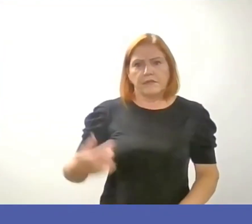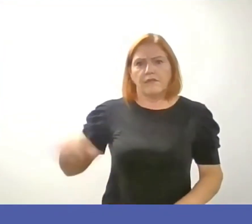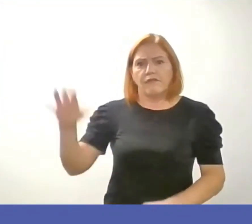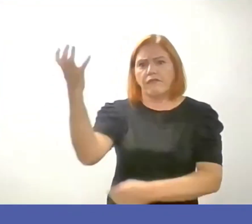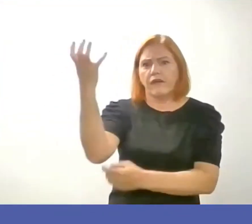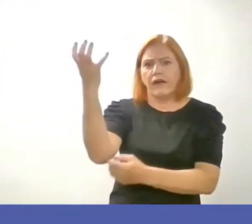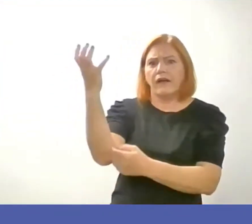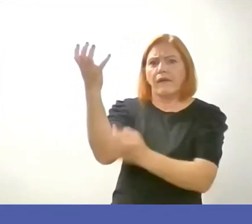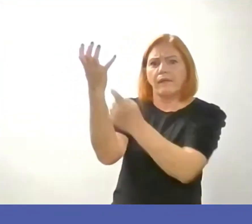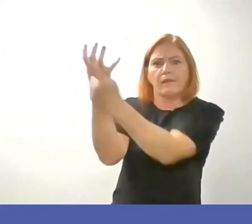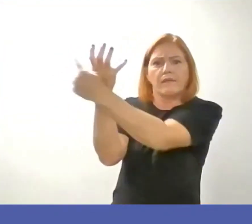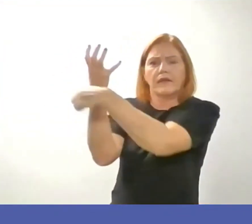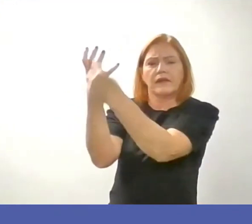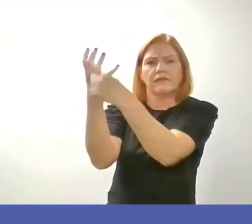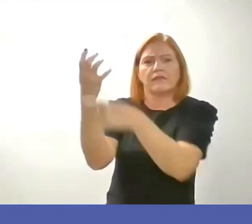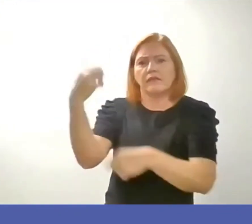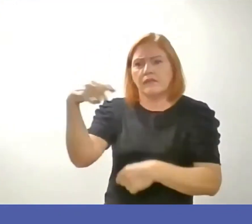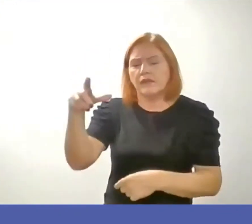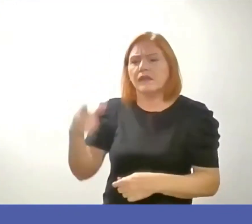Eles foram.